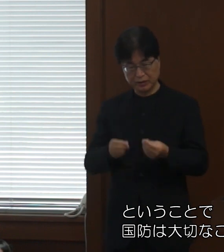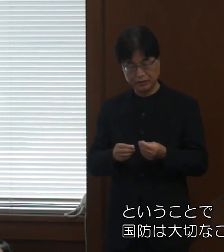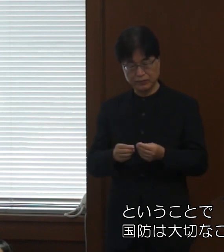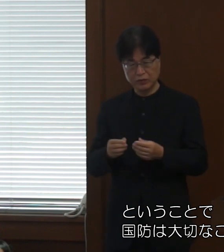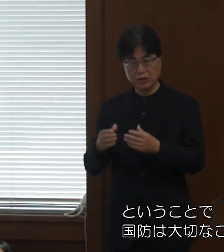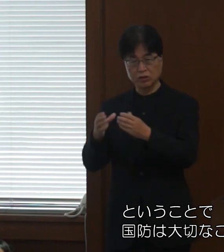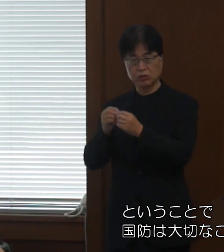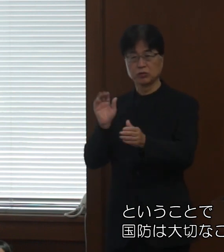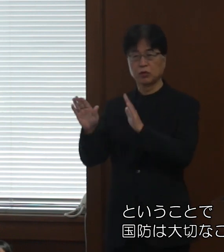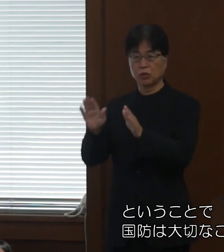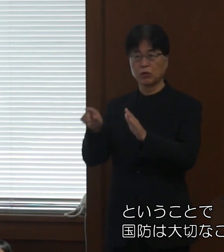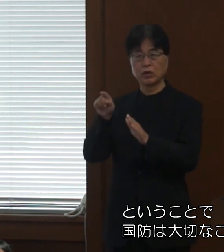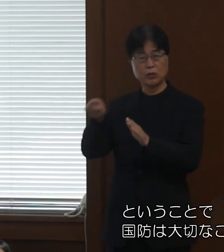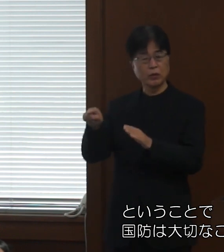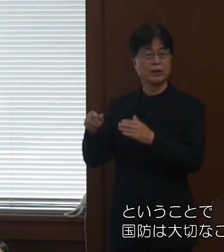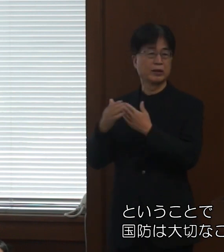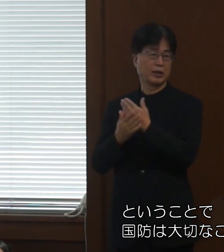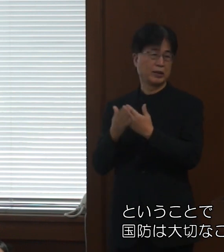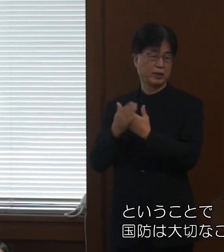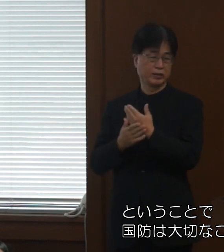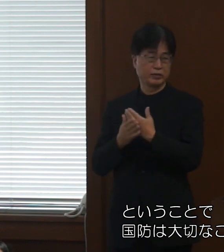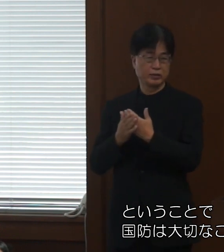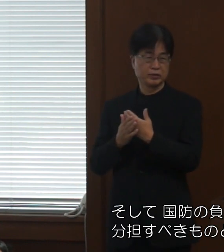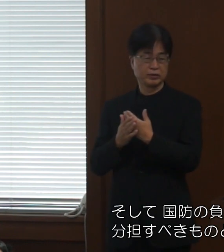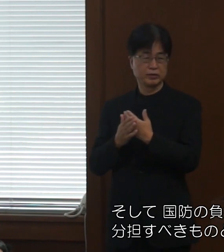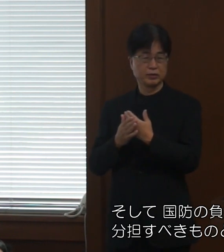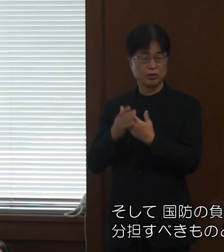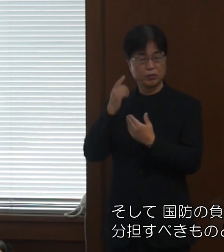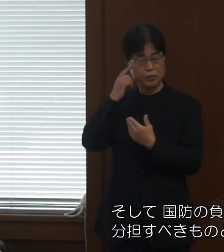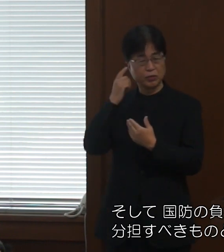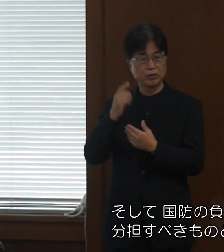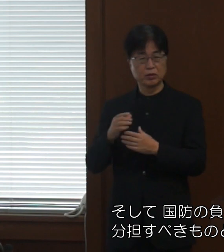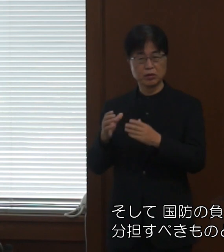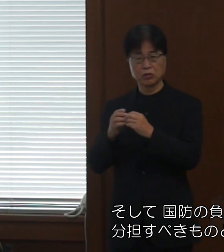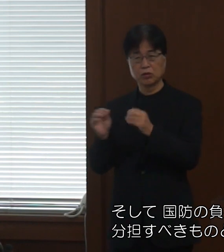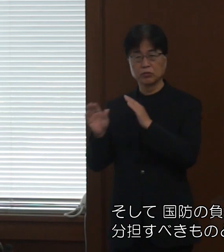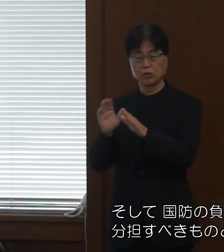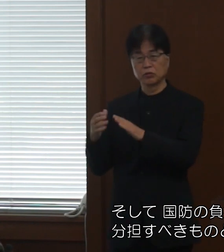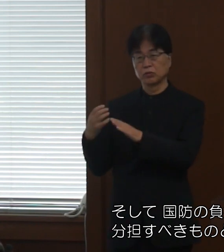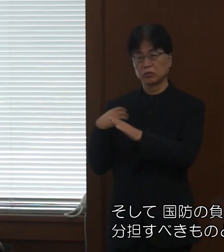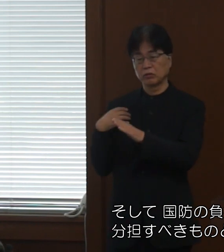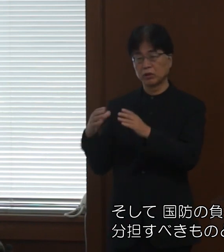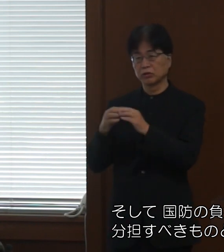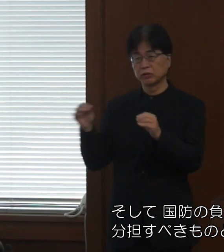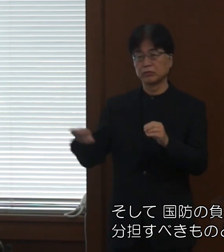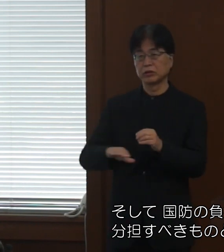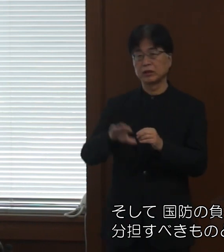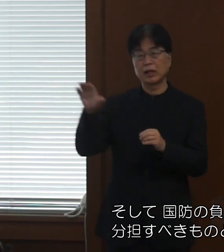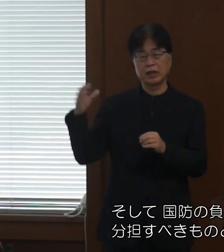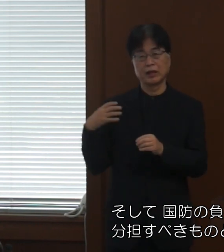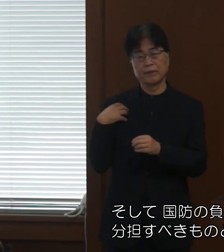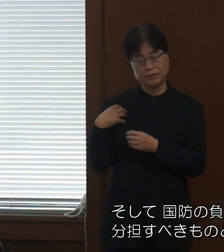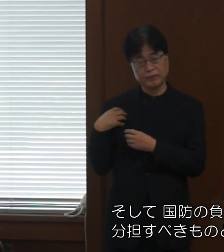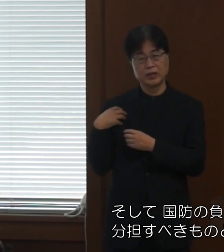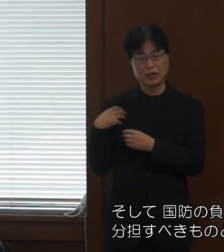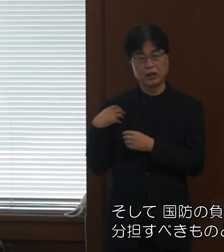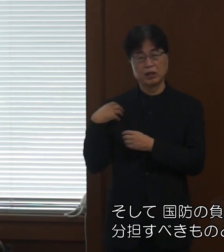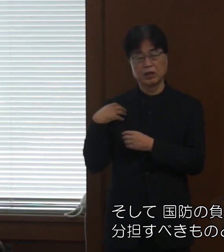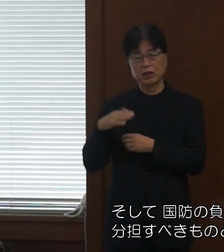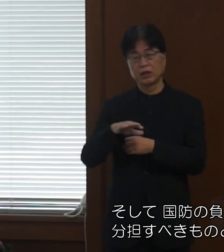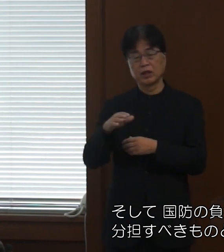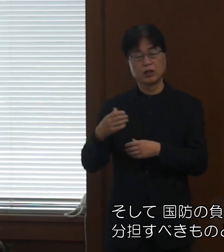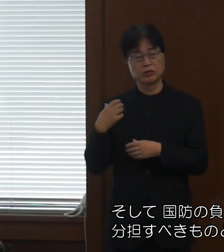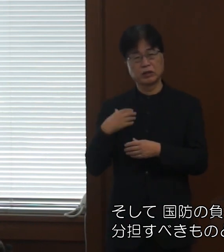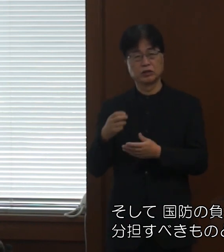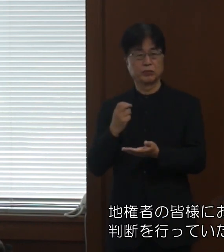国防は大切なことだと考えておりますそして国防の負担は国全体で分かち合う分担すべきものと